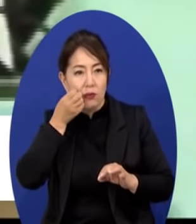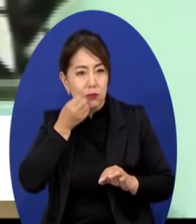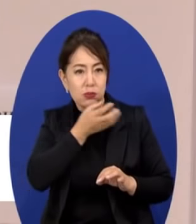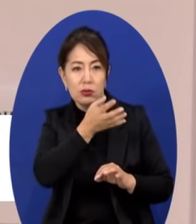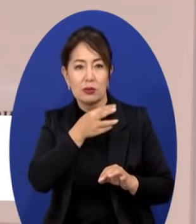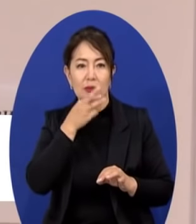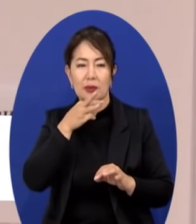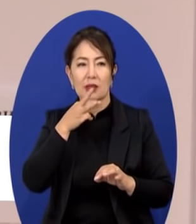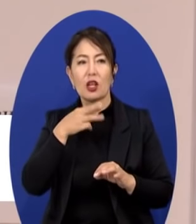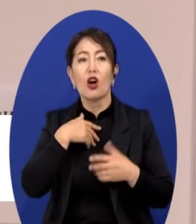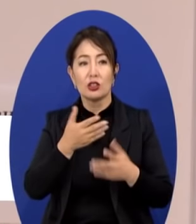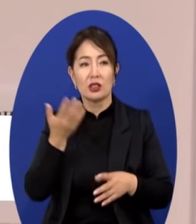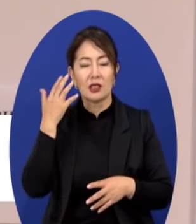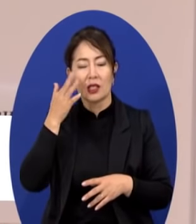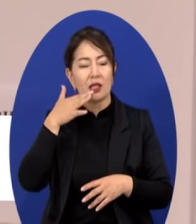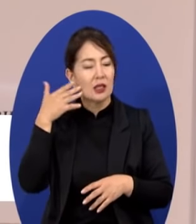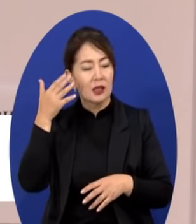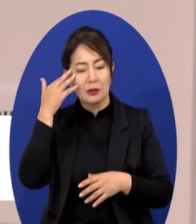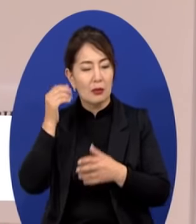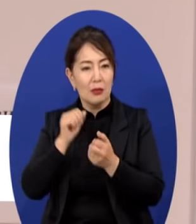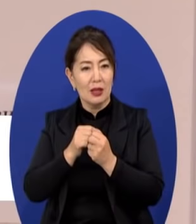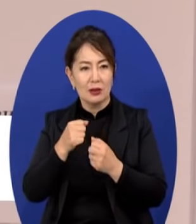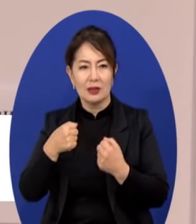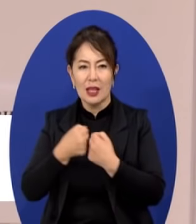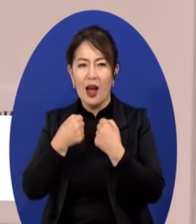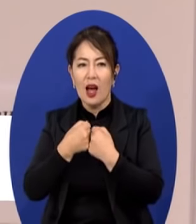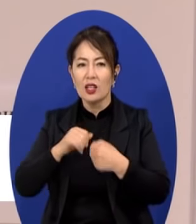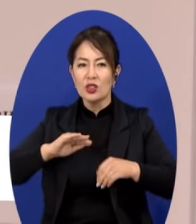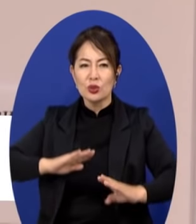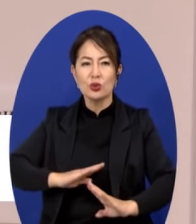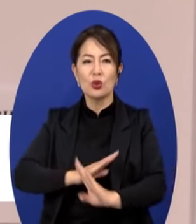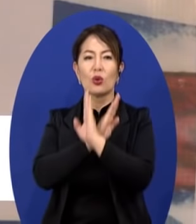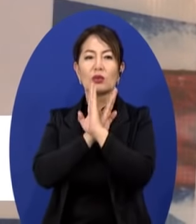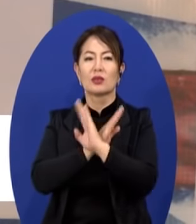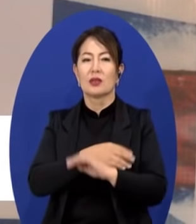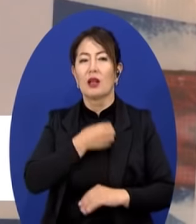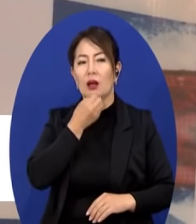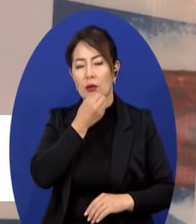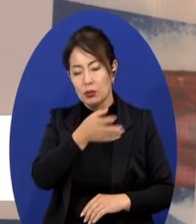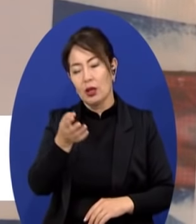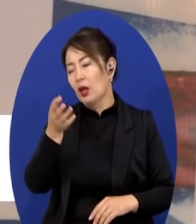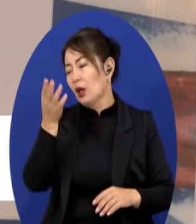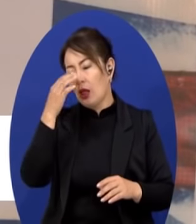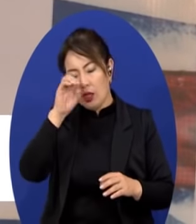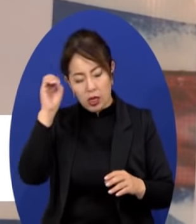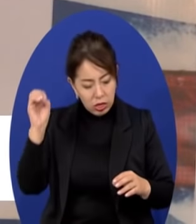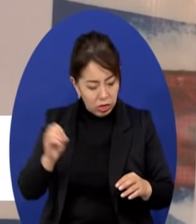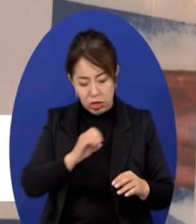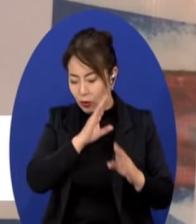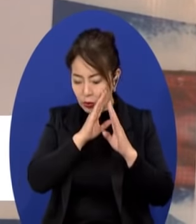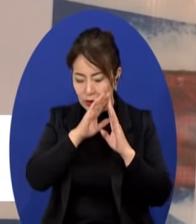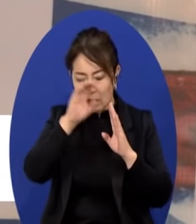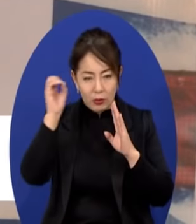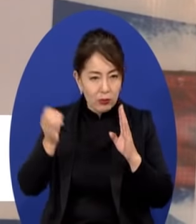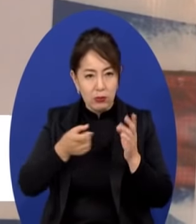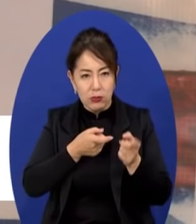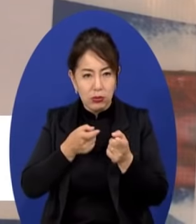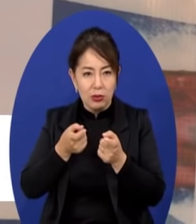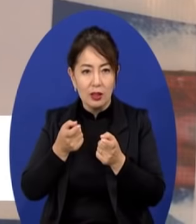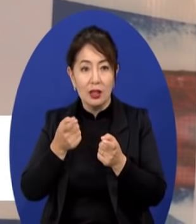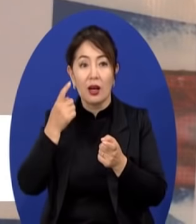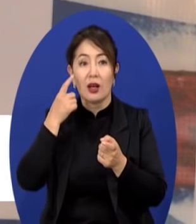мартдаггүй гэж байлаа. Ингэжэл анхудаа дайн дуслаа гэж бүтээн амсгаа авч, хичнээн өдөр унталгүй дайцснаа сая анзарч.